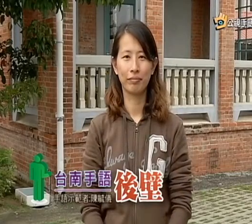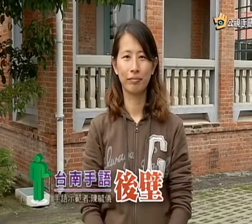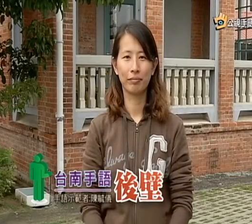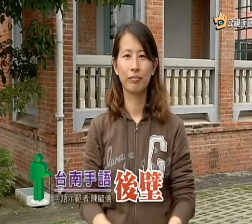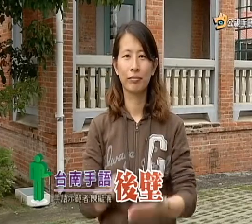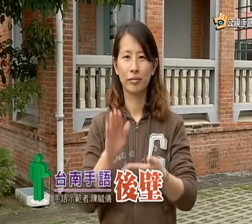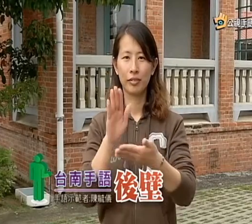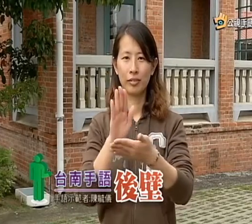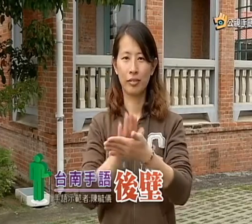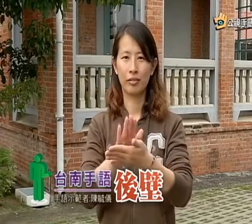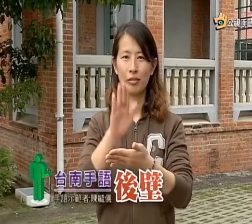后壁。